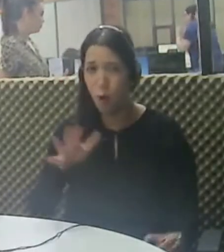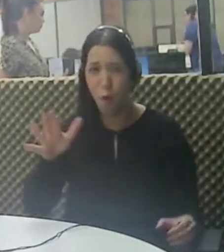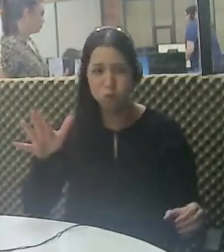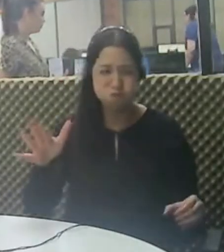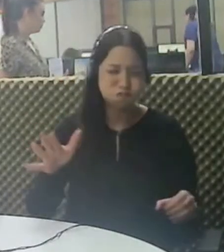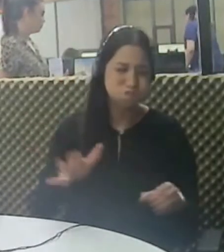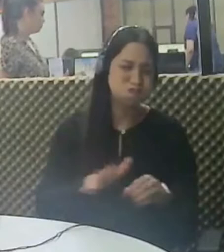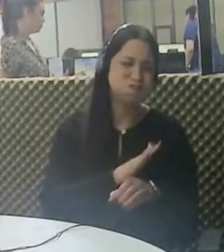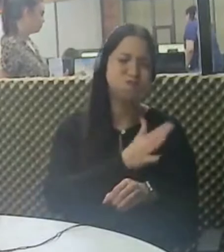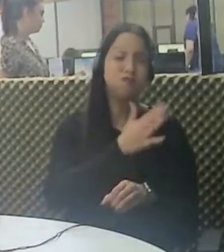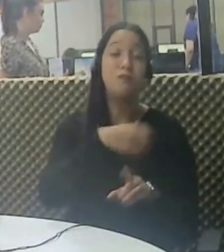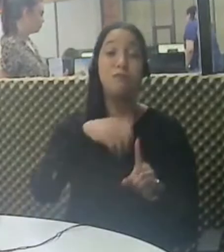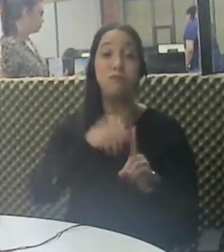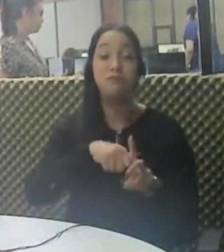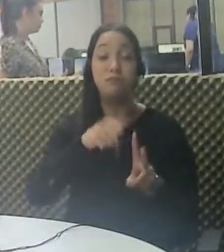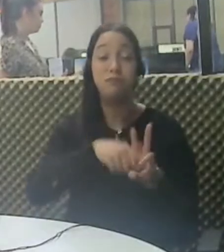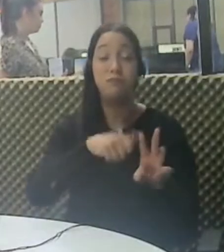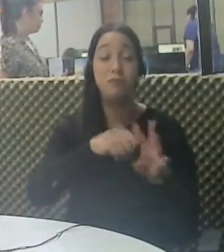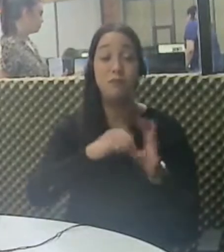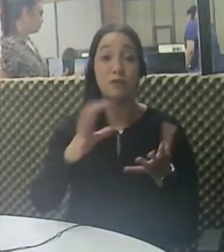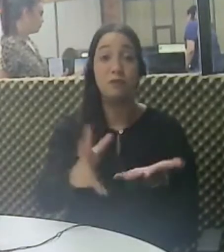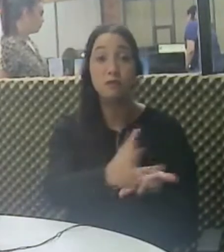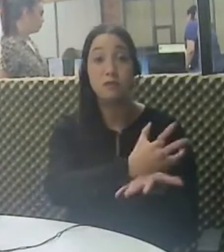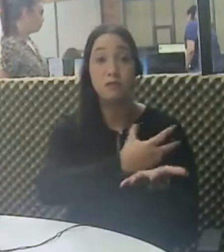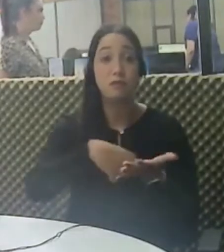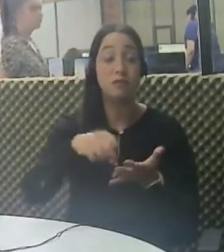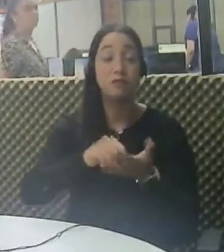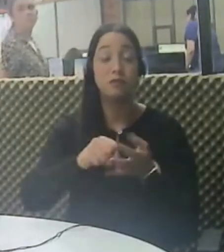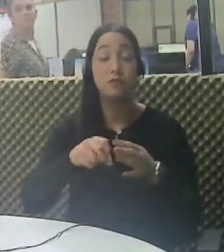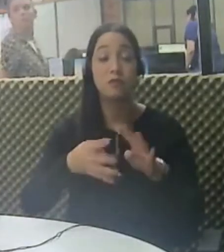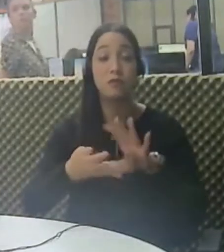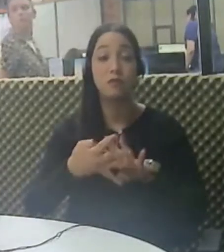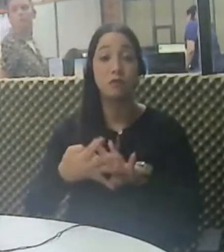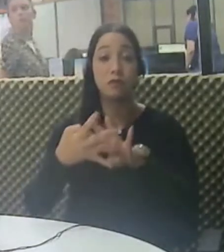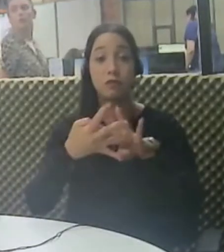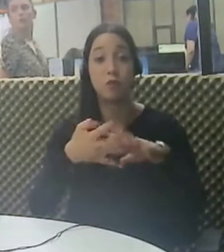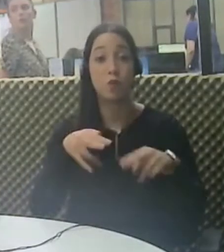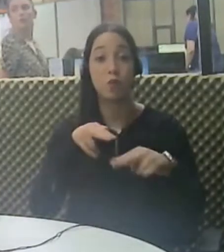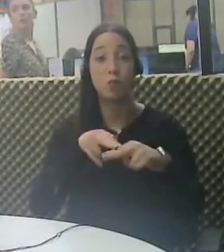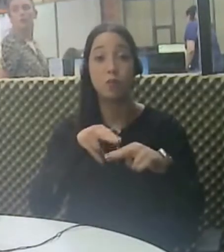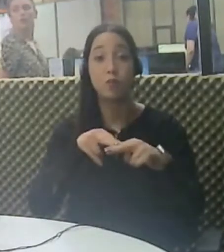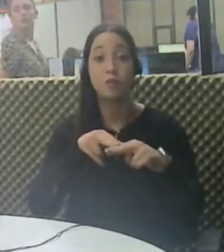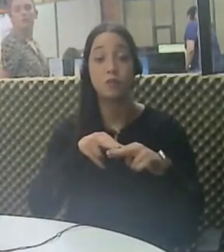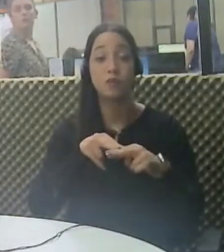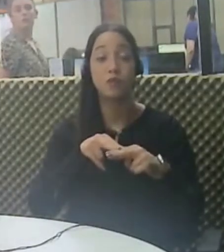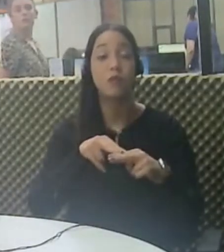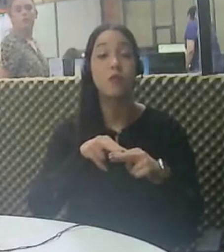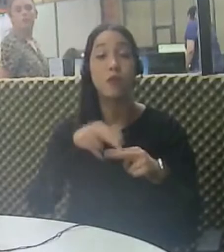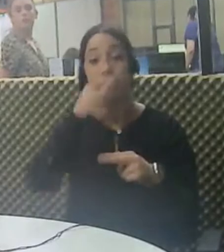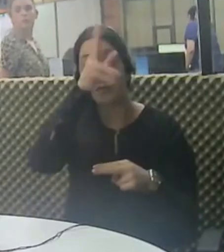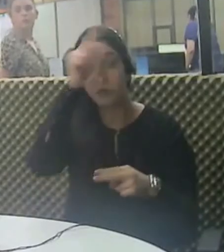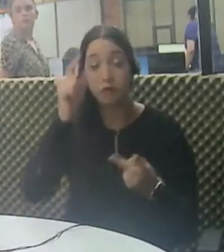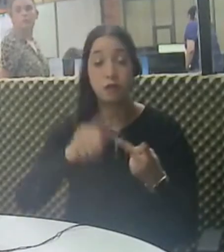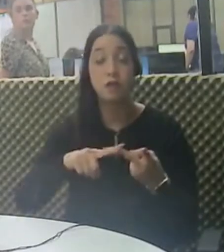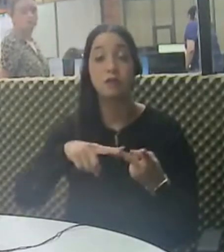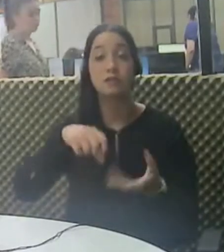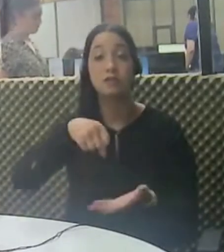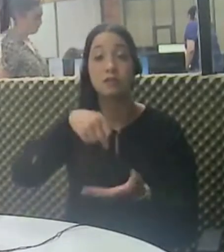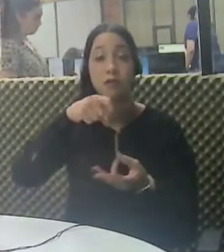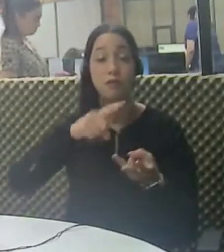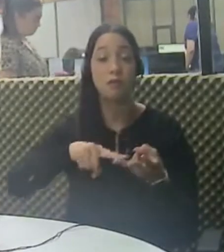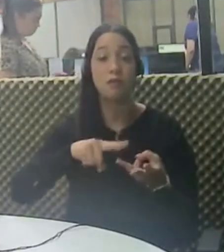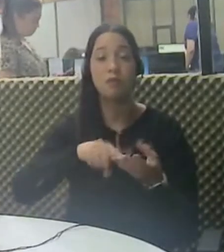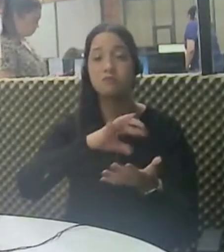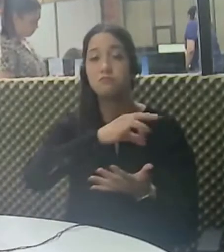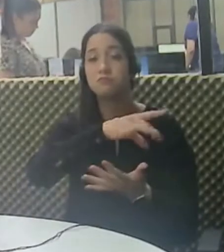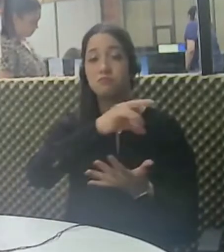é o que o DEMAI tem recolhido mensalmente no gradeado do Rio Berabinha. São garrafas PET, sacos de estopa, embalagens